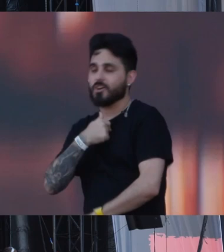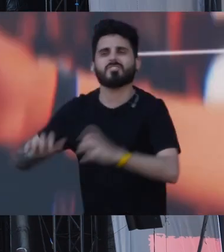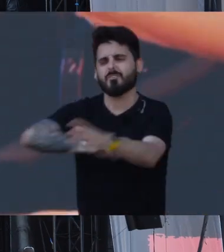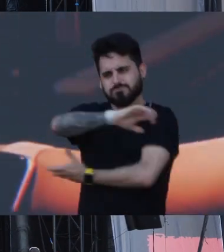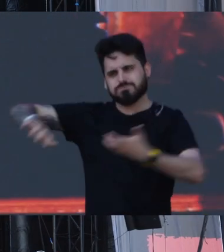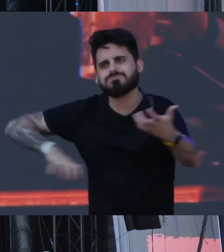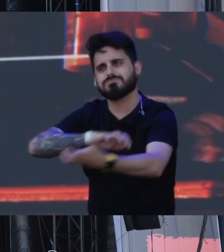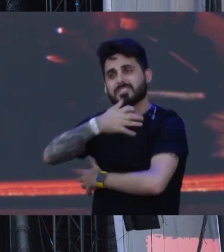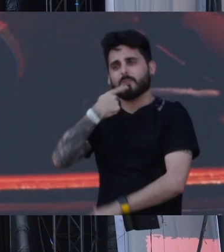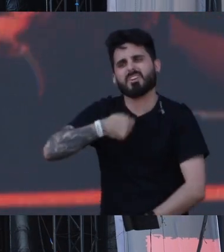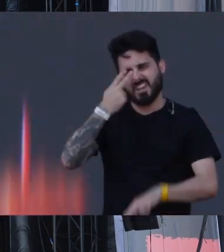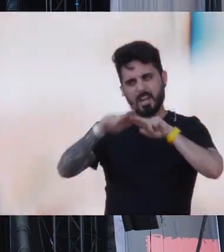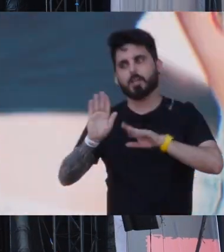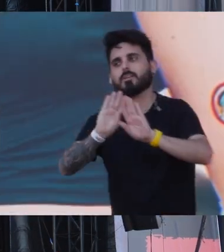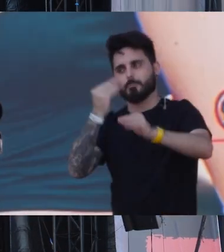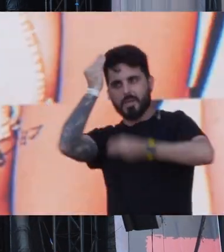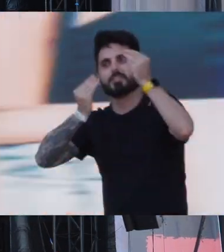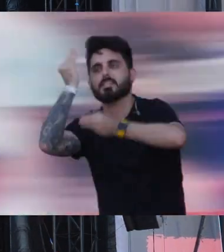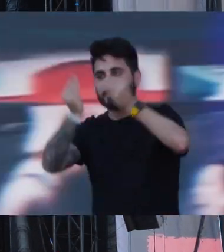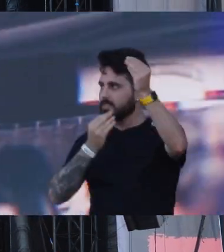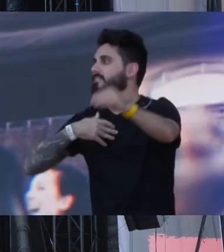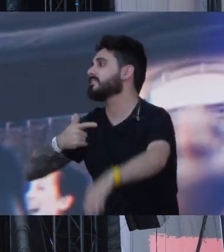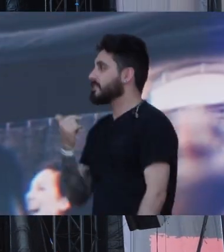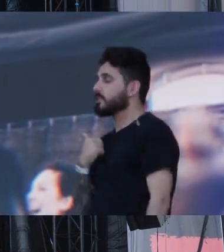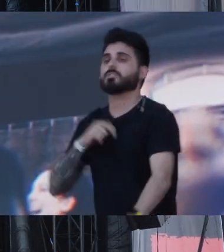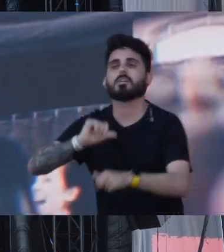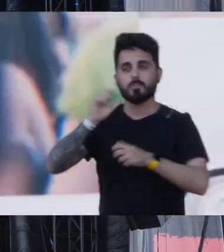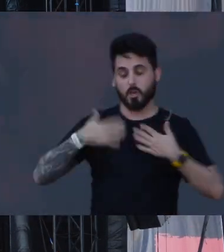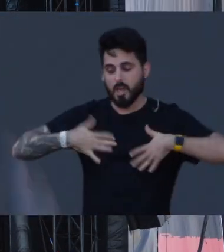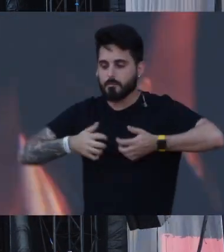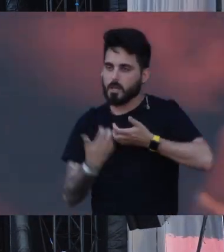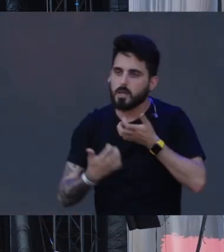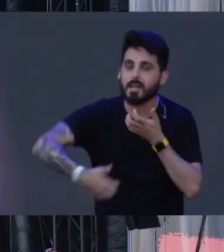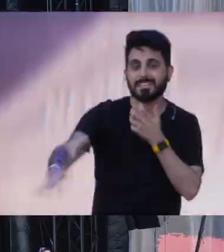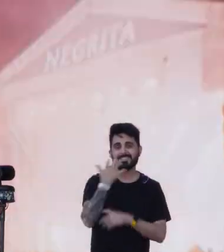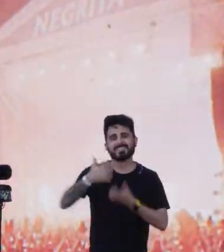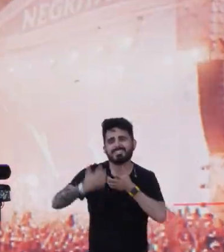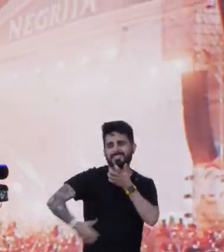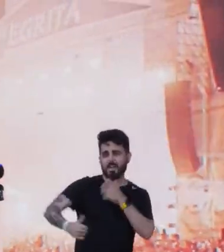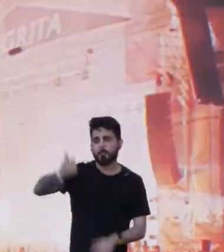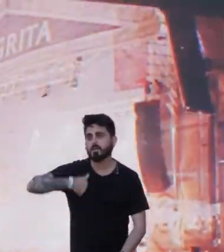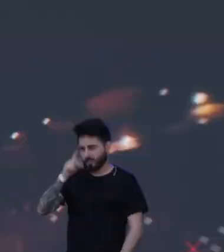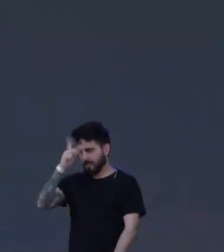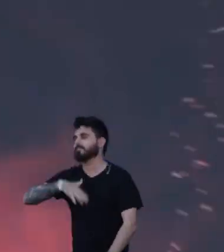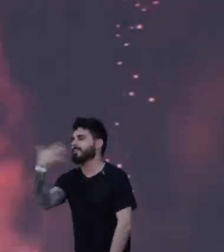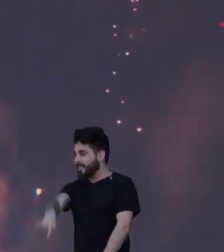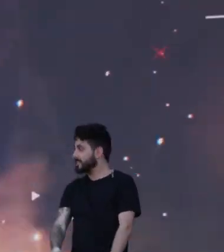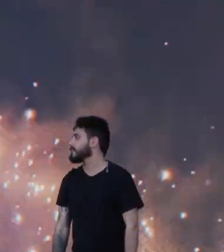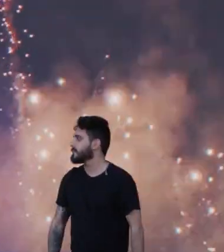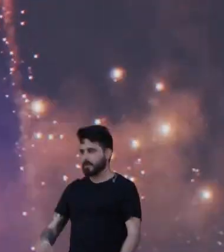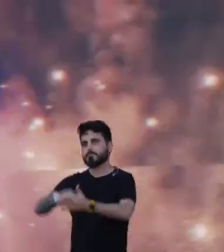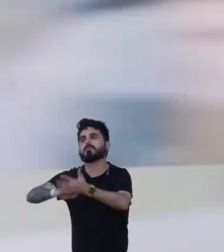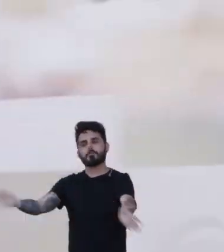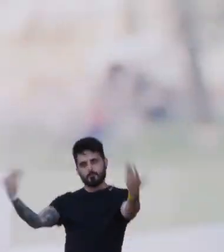a ser Amics em preguntes coses raras Deixa'm que m'ho pensi I els vam costar les totes per anar que el pasteixi Si fa un rato més pares que m'arrepent A